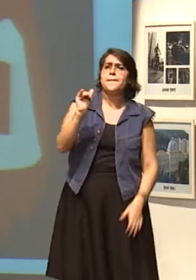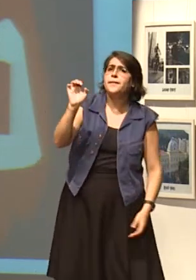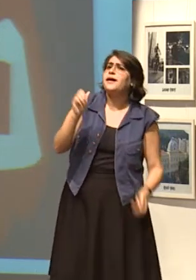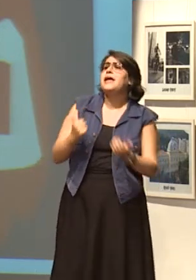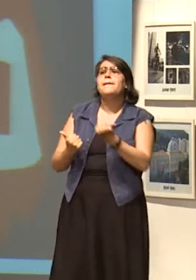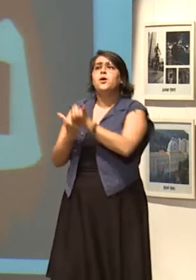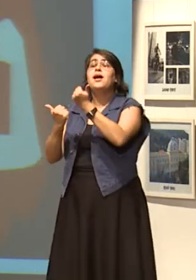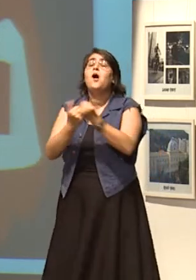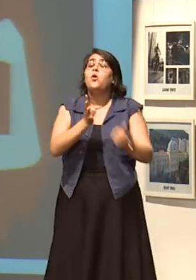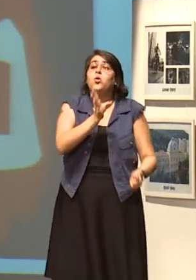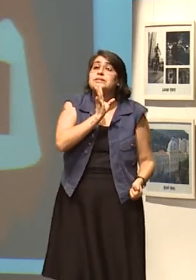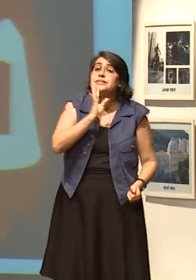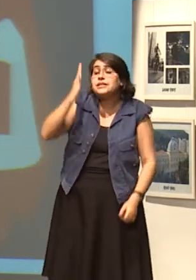pode apoiar suas amigas,